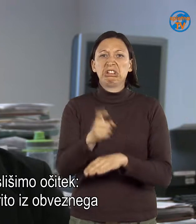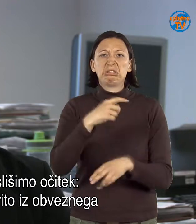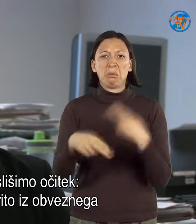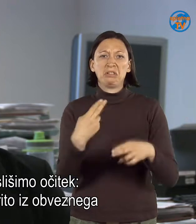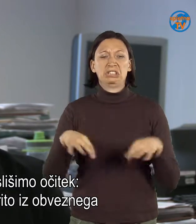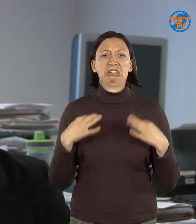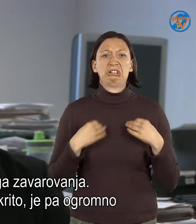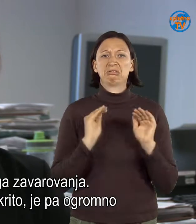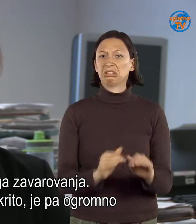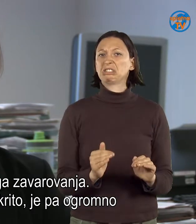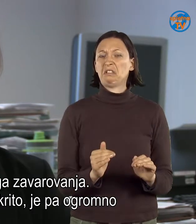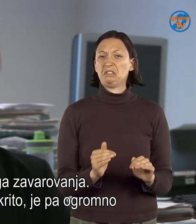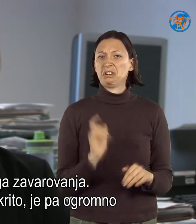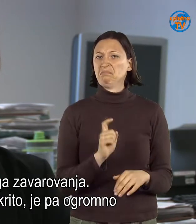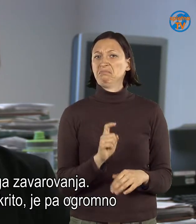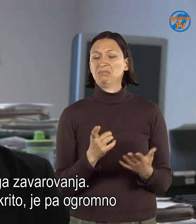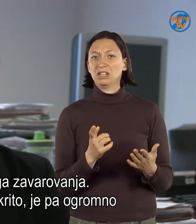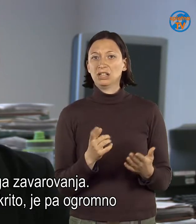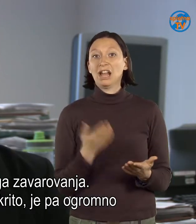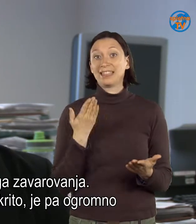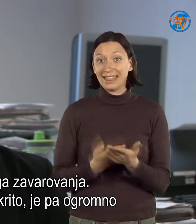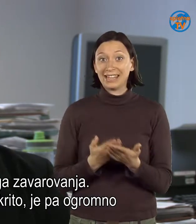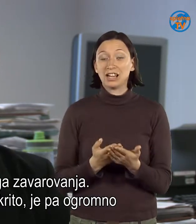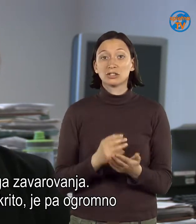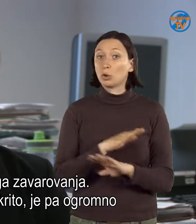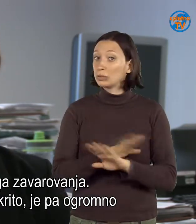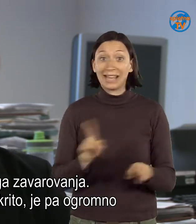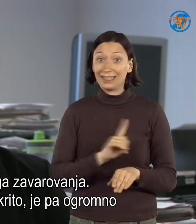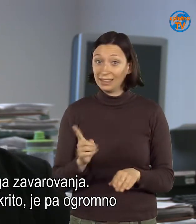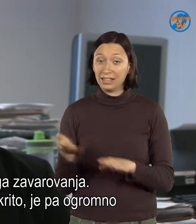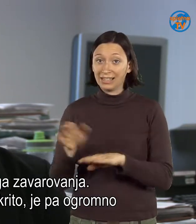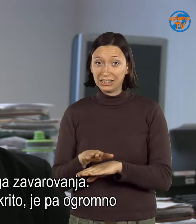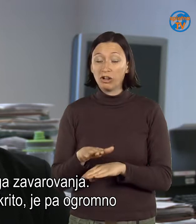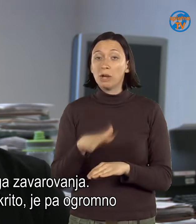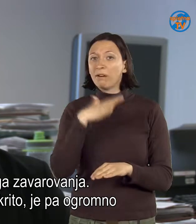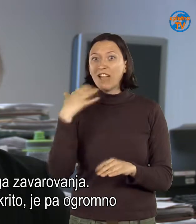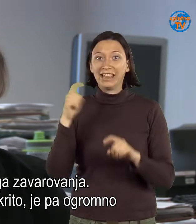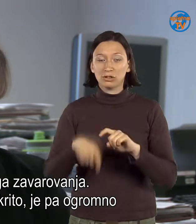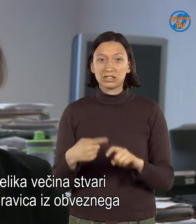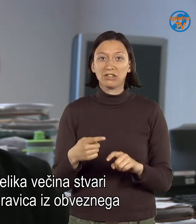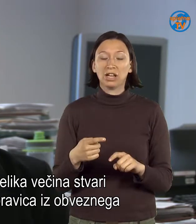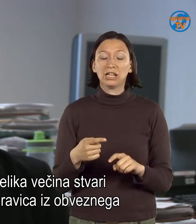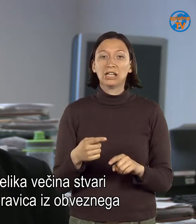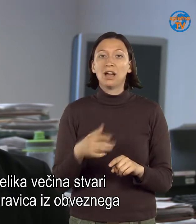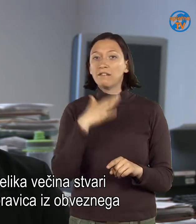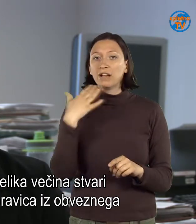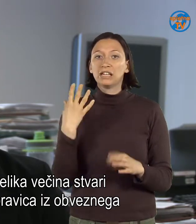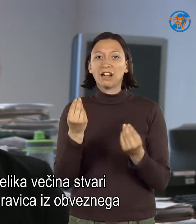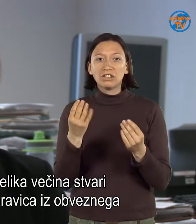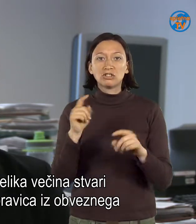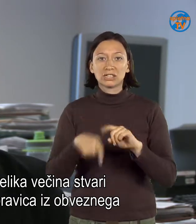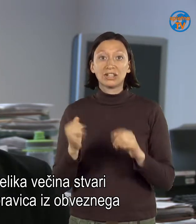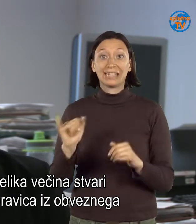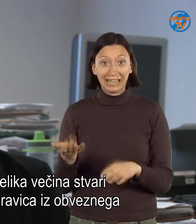nič krito iz obveznega zdravstvenega zavarovanja. Dejansko vse ni krito, je pa ogromno stvari oziroma